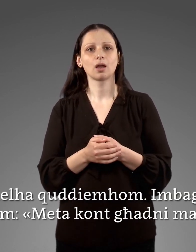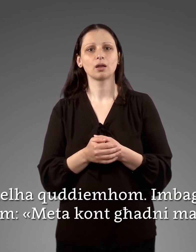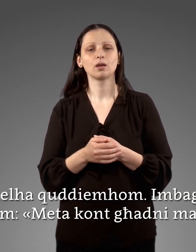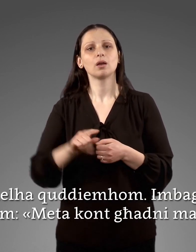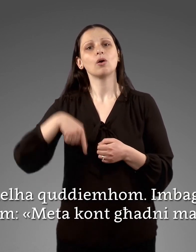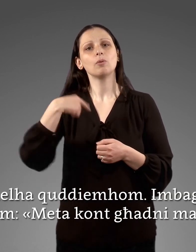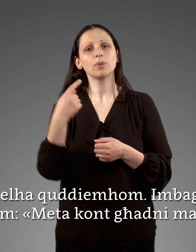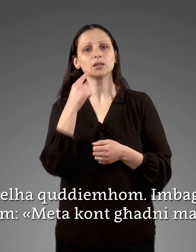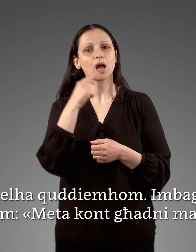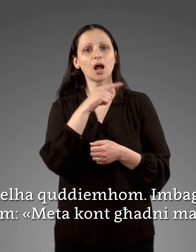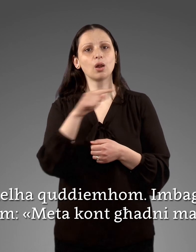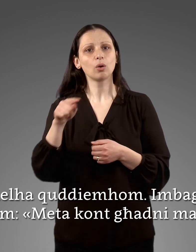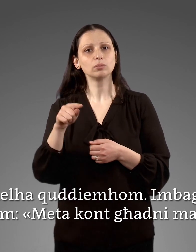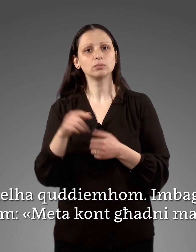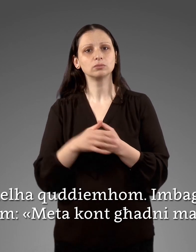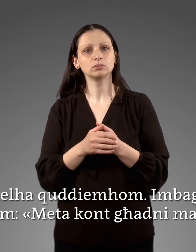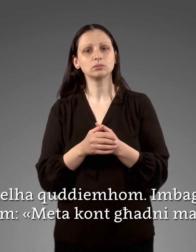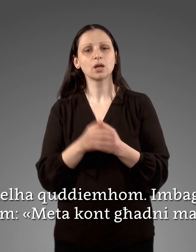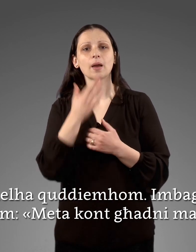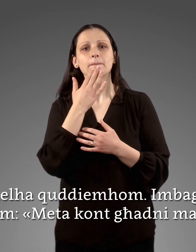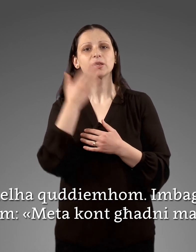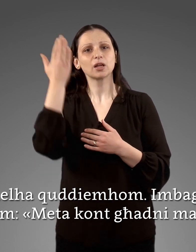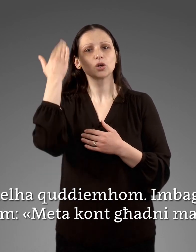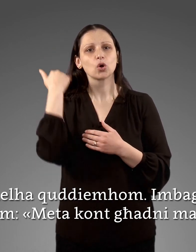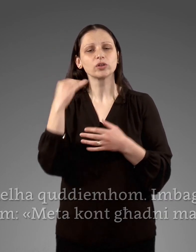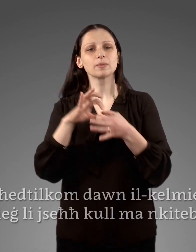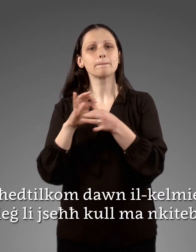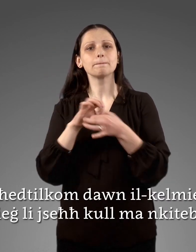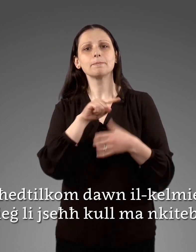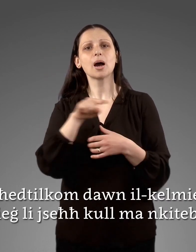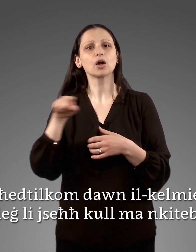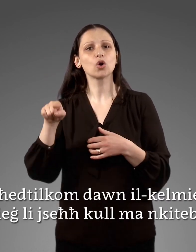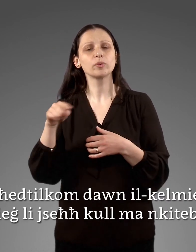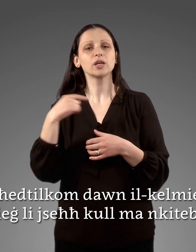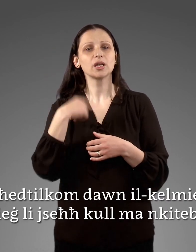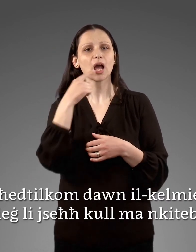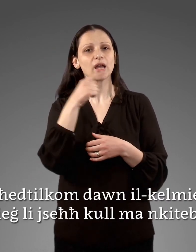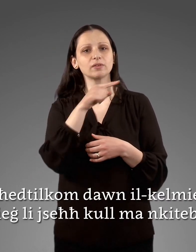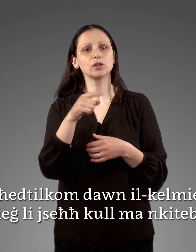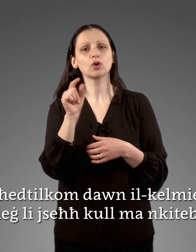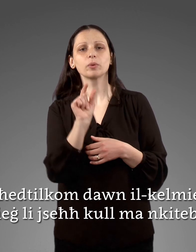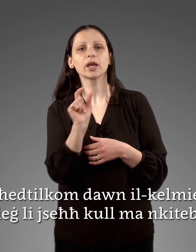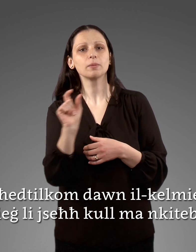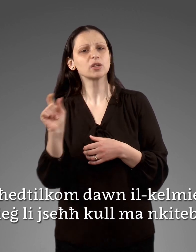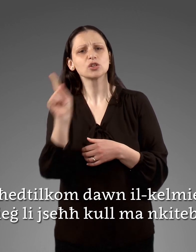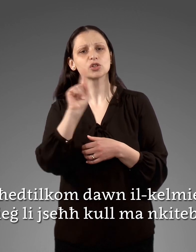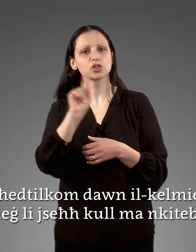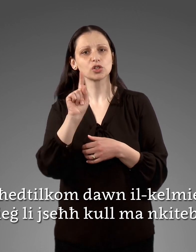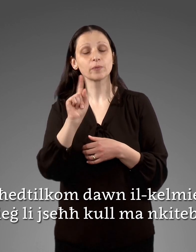Imbagħad qalilhom meta kont għadni magħkom qed tilkom dawn il-kelmiet. Jeħtieġ li